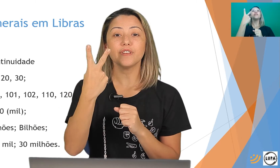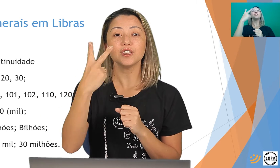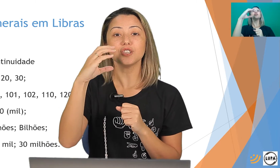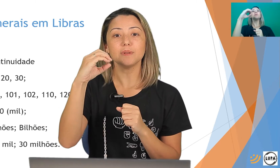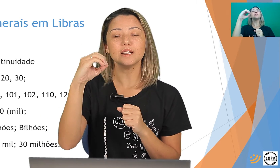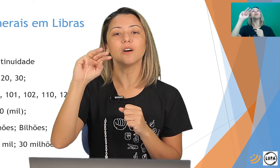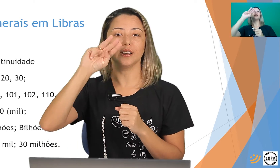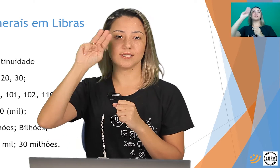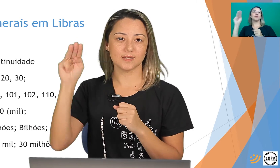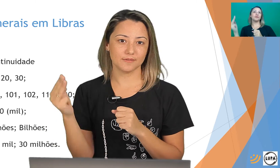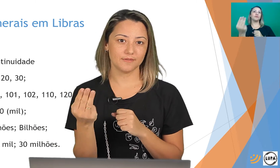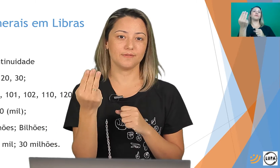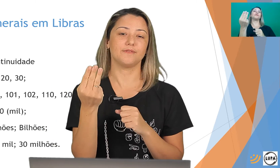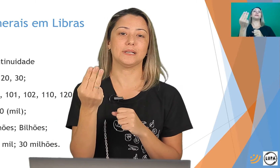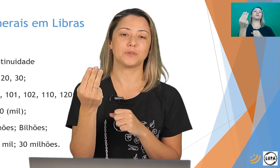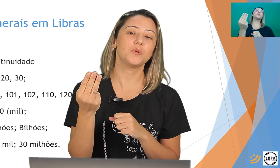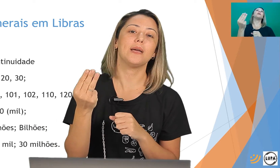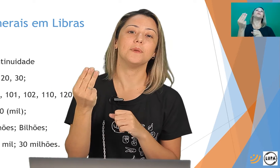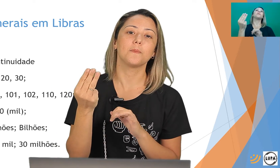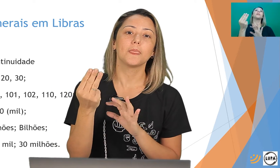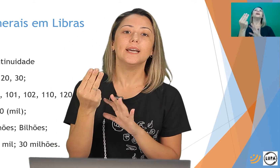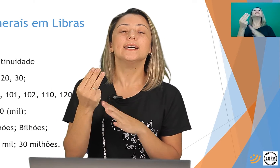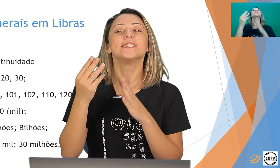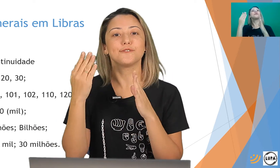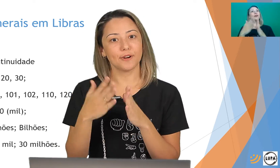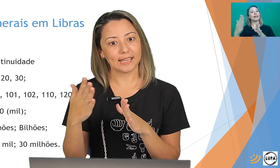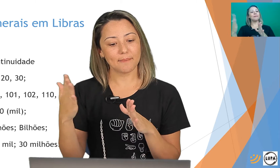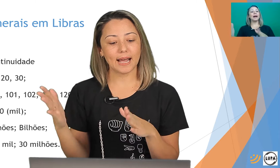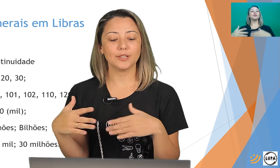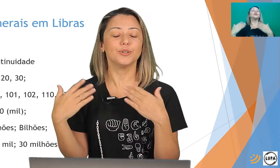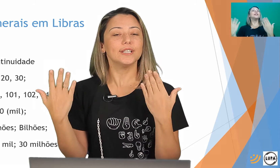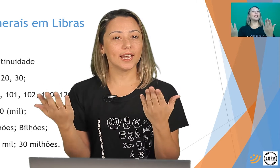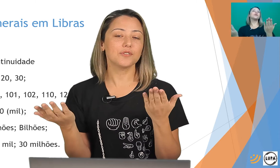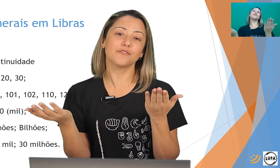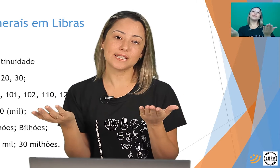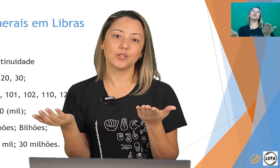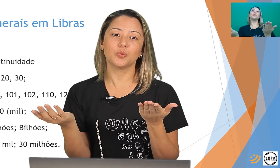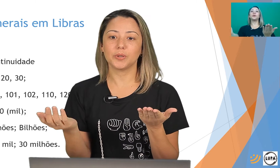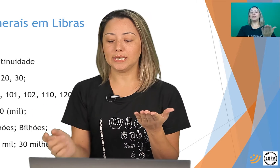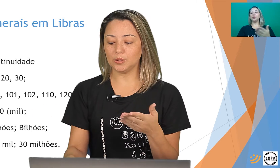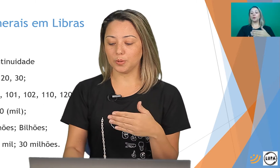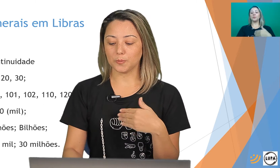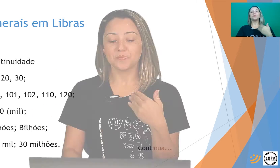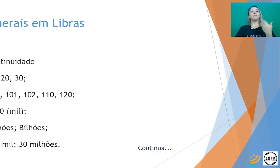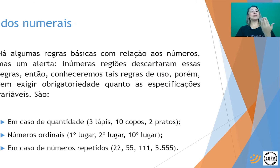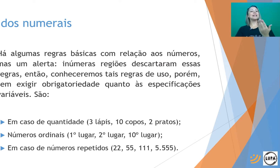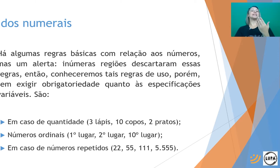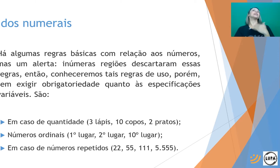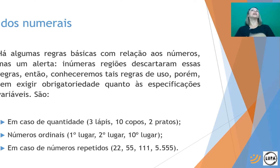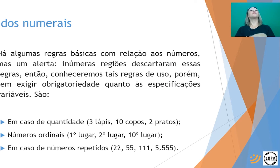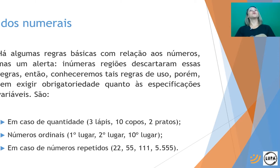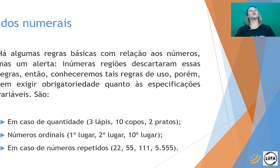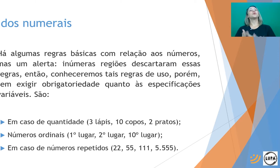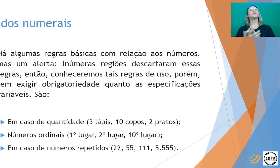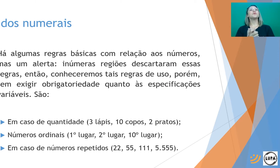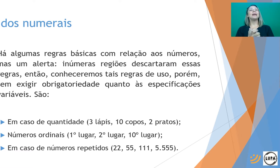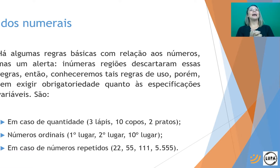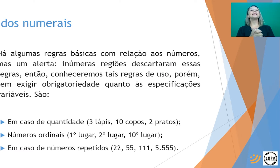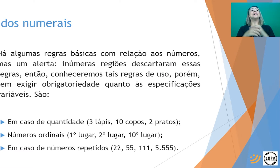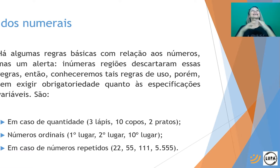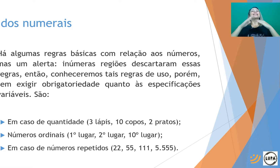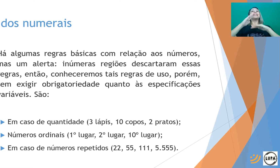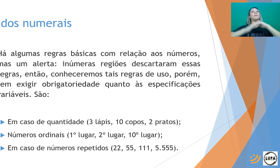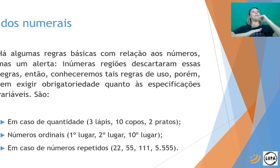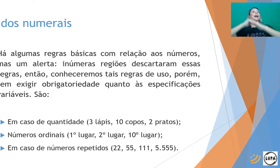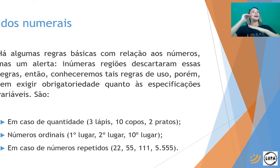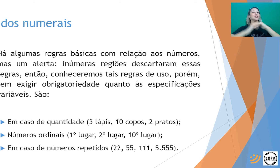Se for 20 milhões, faço o M. Se for quebrado, tenho que fazer número a número. Mas é assim que funcionam os